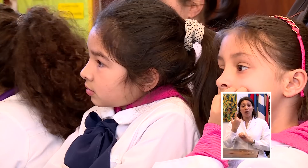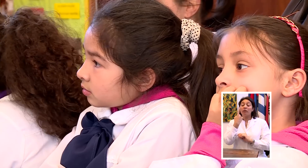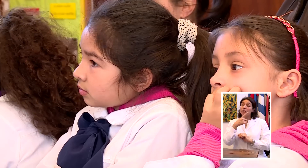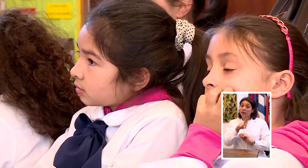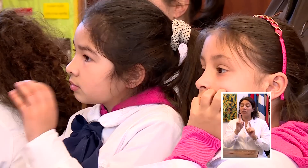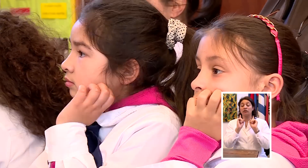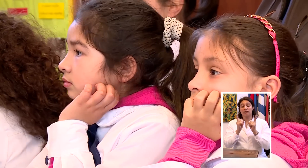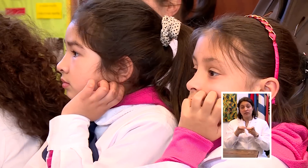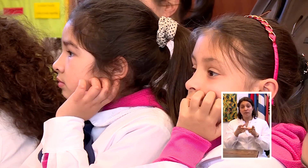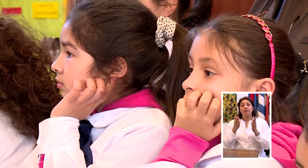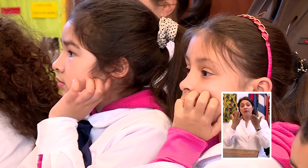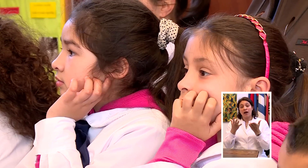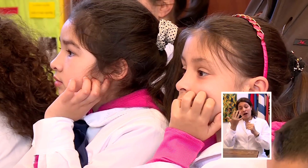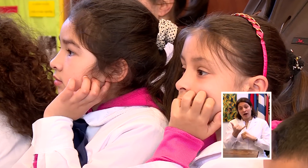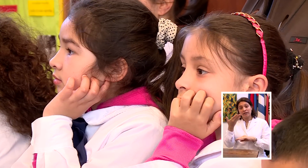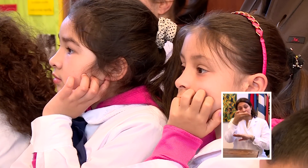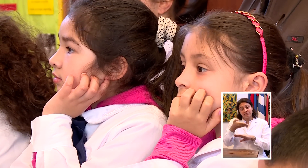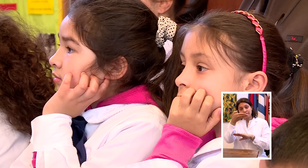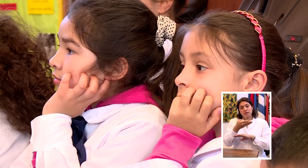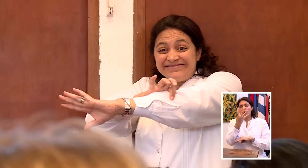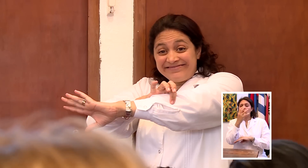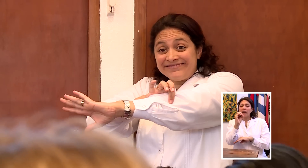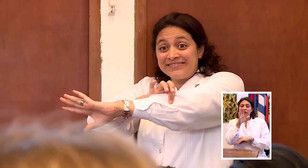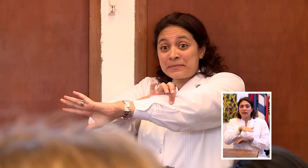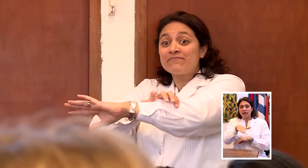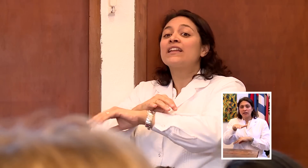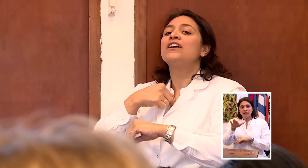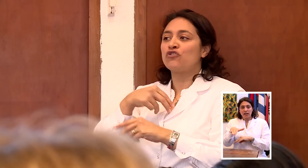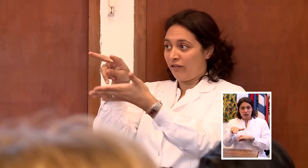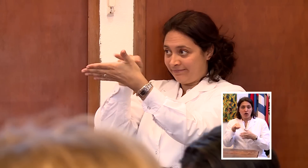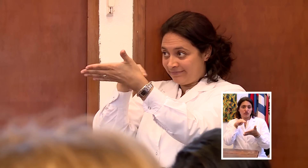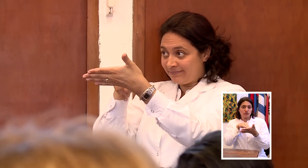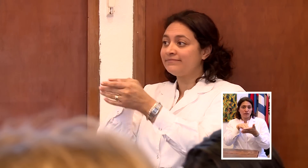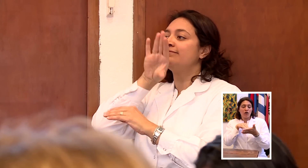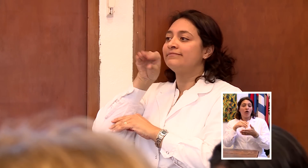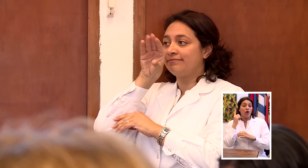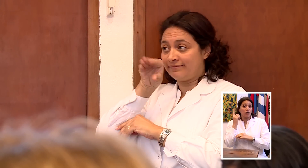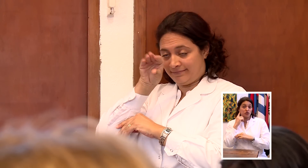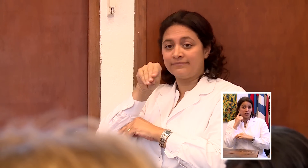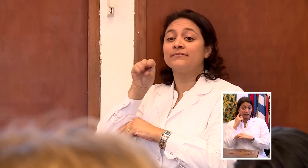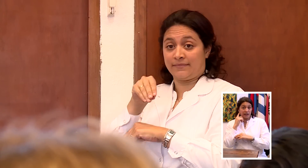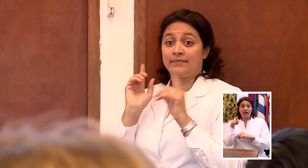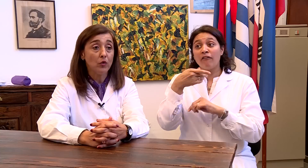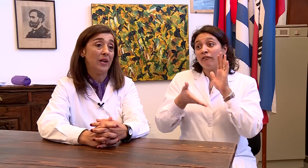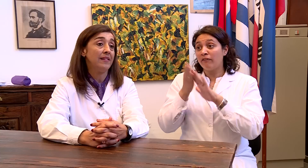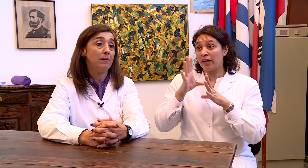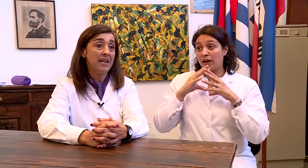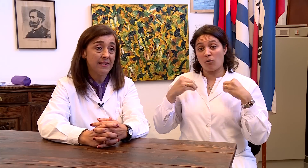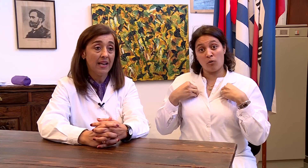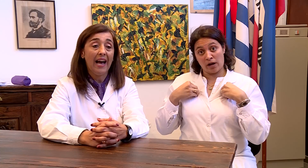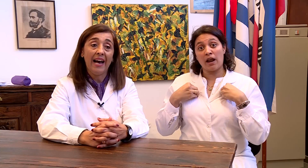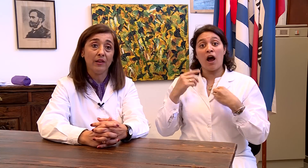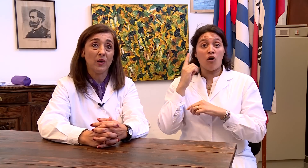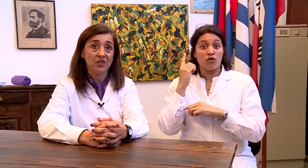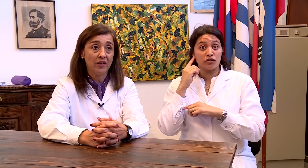además tenemos la asistencia de unos 40 niños inscriptos en escuelas comunes que concurren durante el